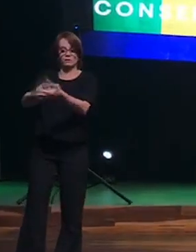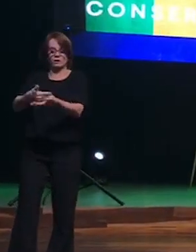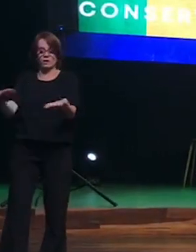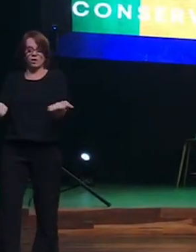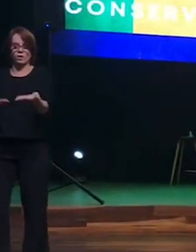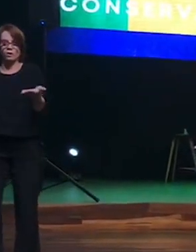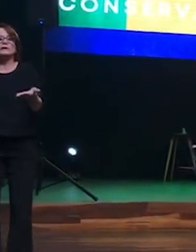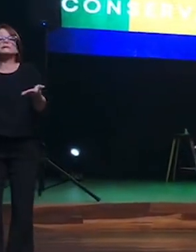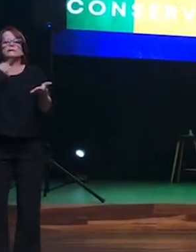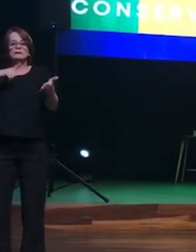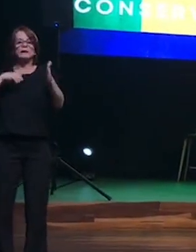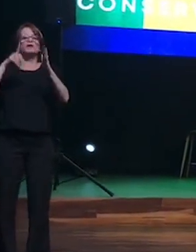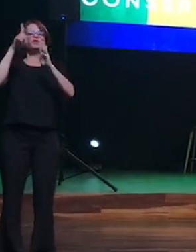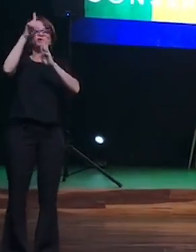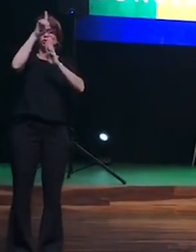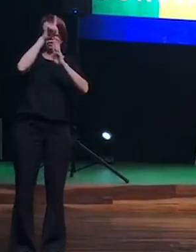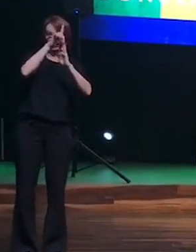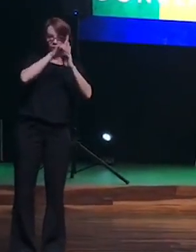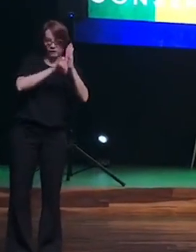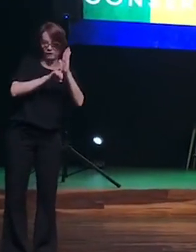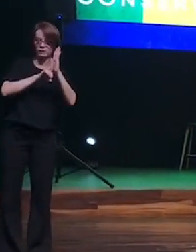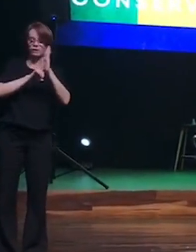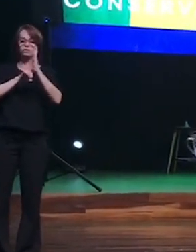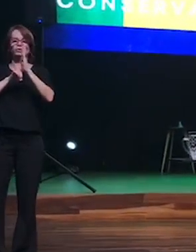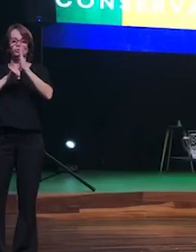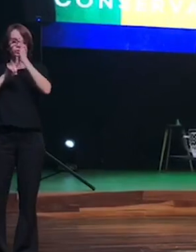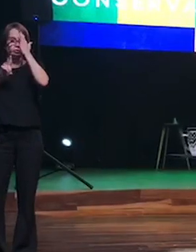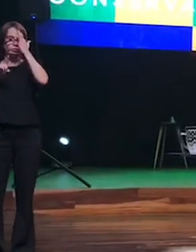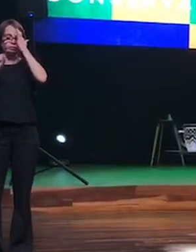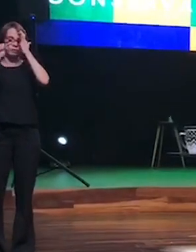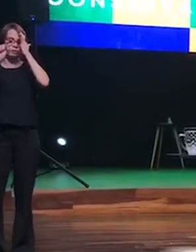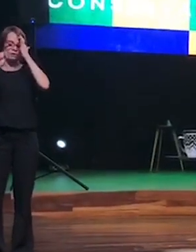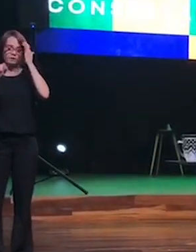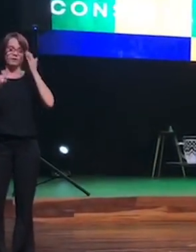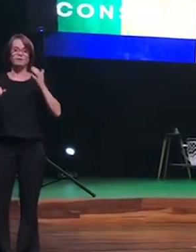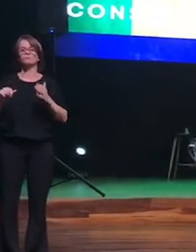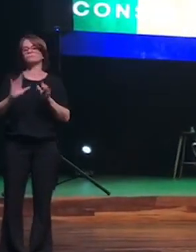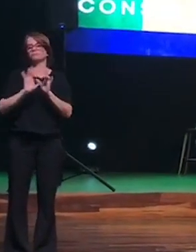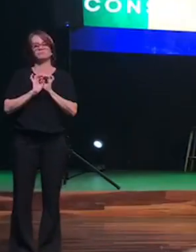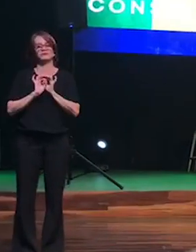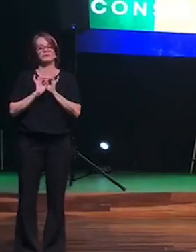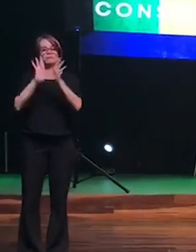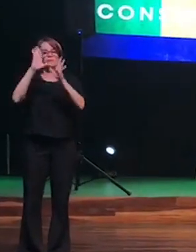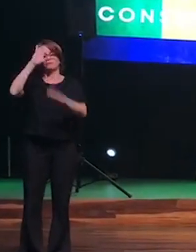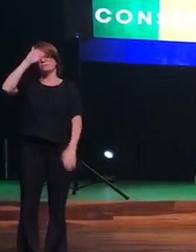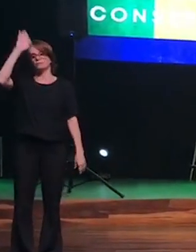a outros direitos. Um dos principais, a liberdade.